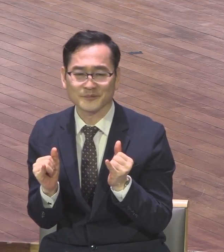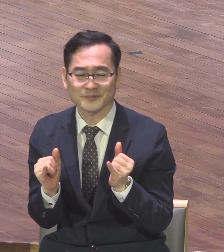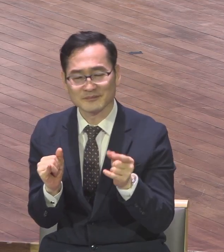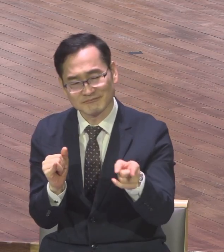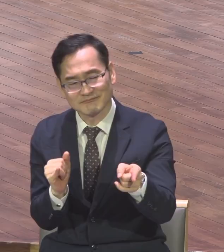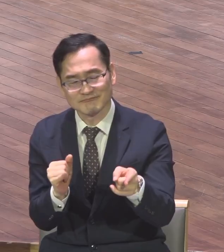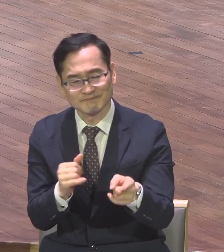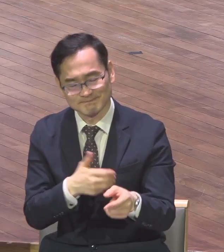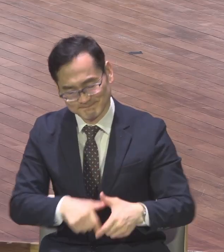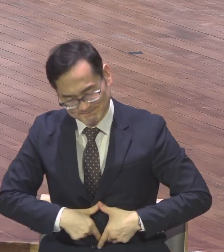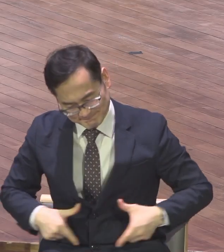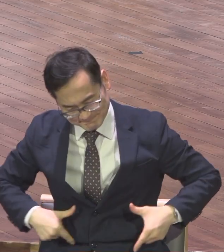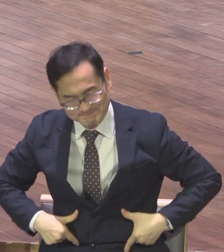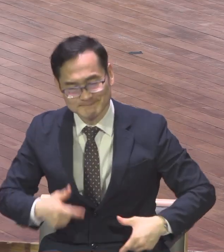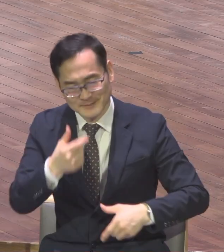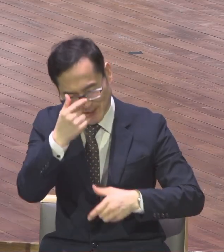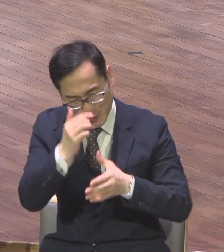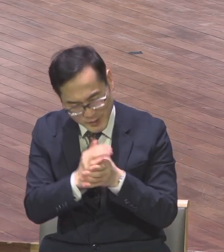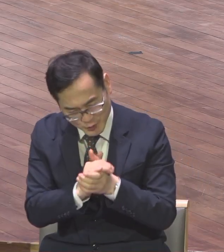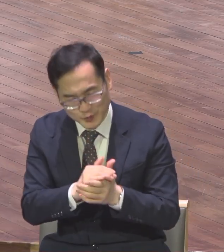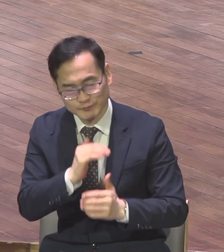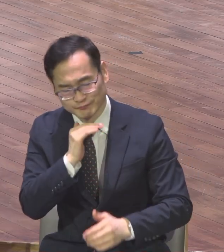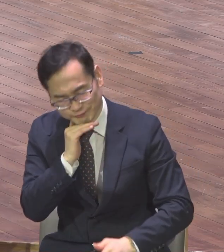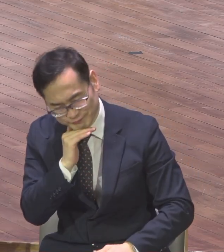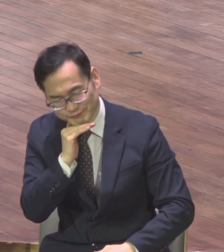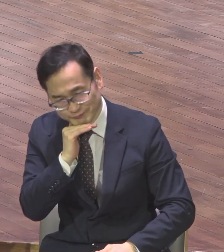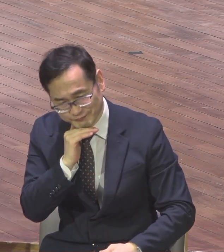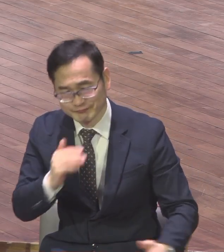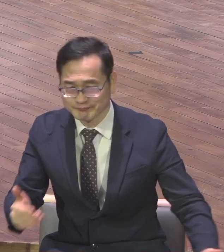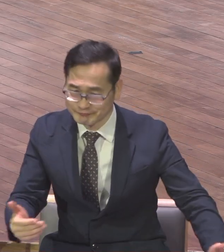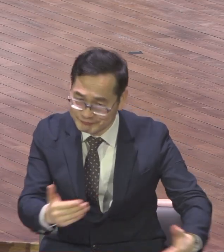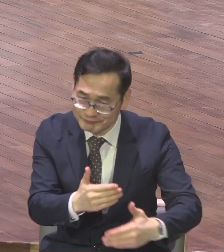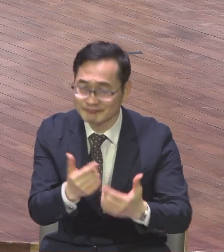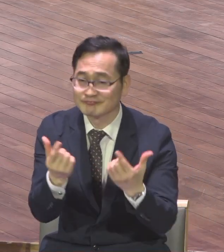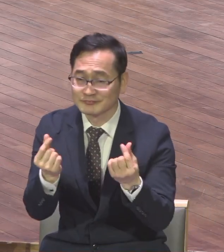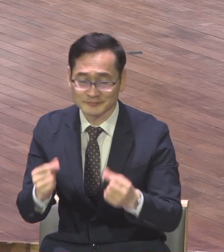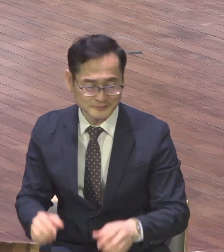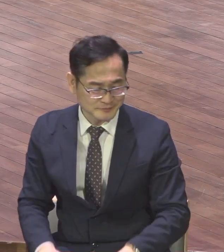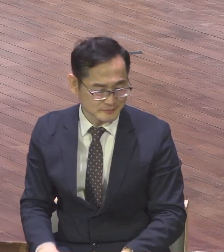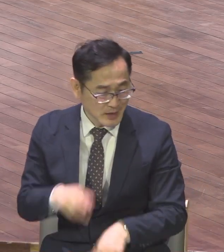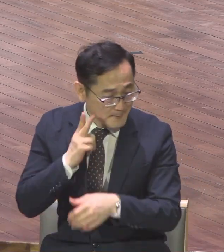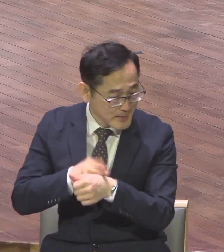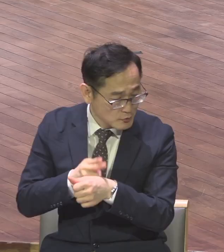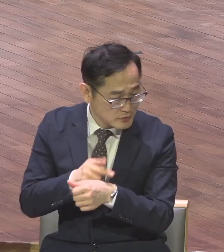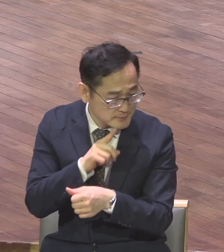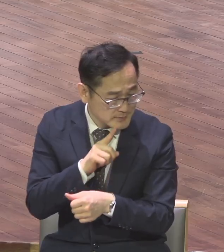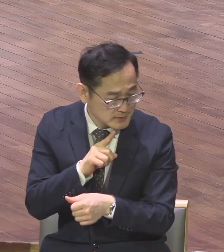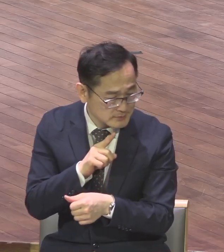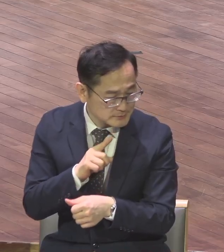사도 바울도 본문 14절 15절에 이 부분을 강조합니다. 14절입니다.